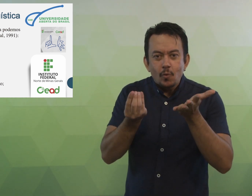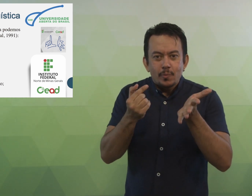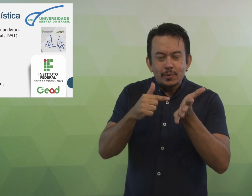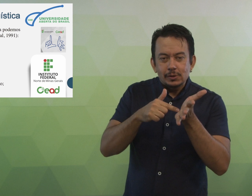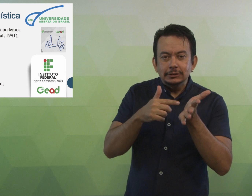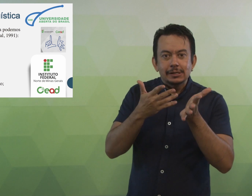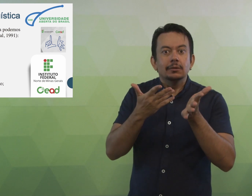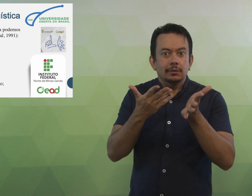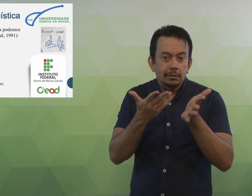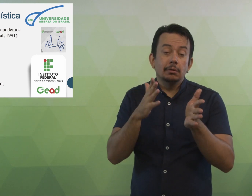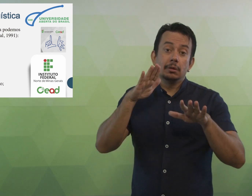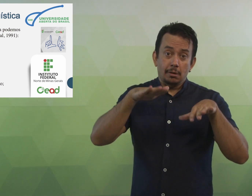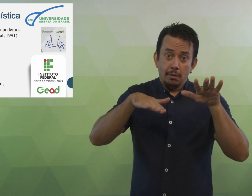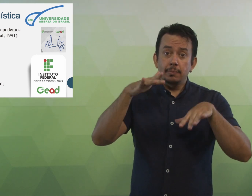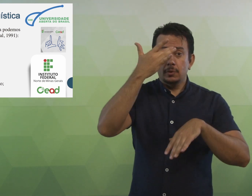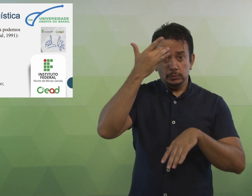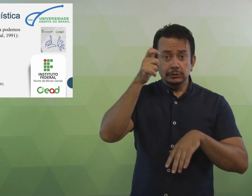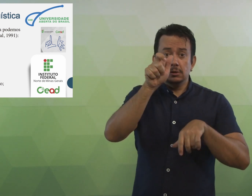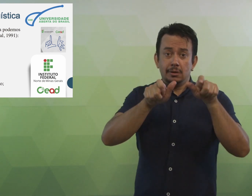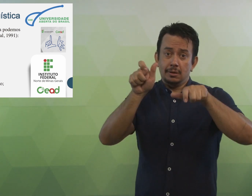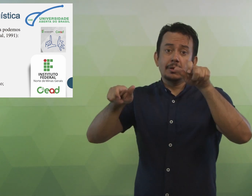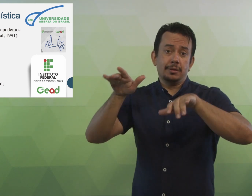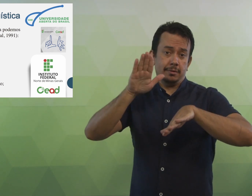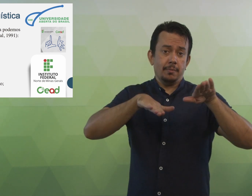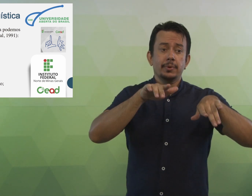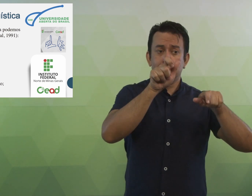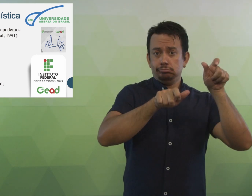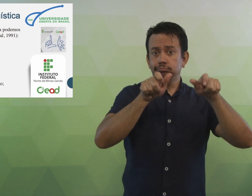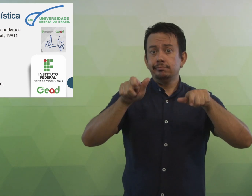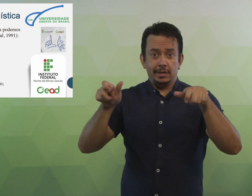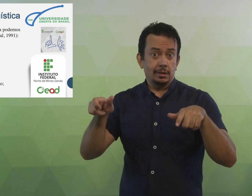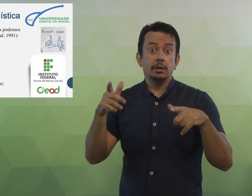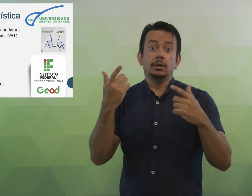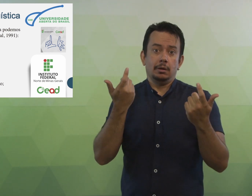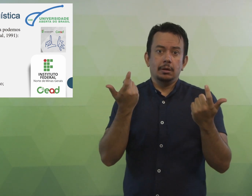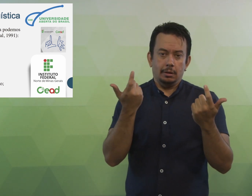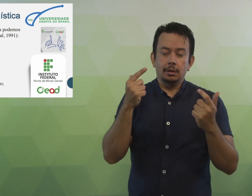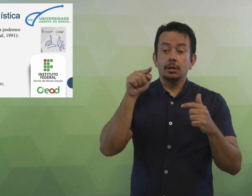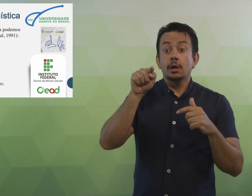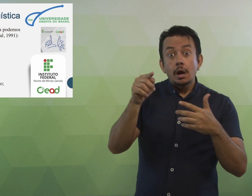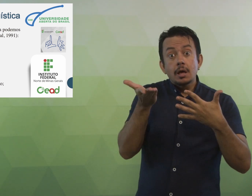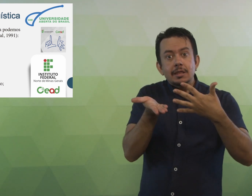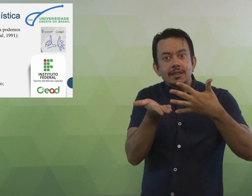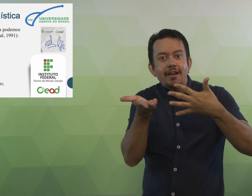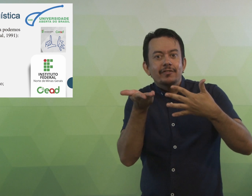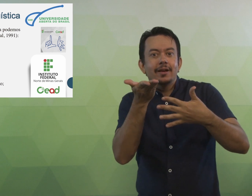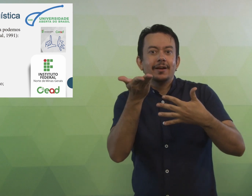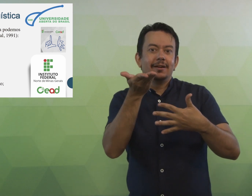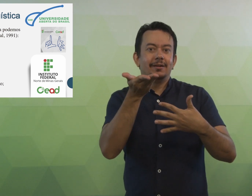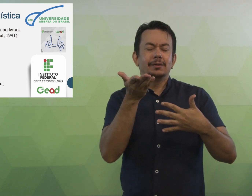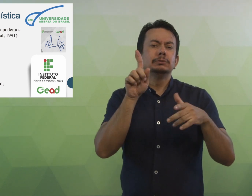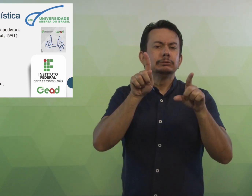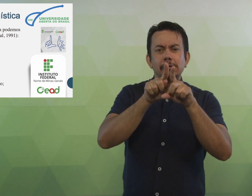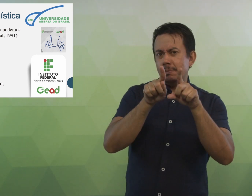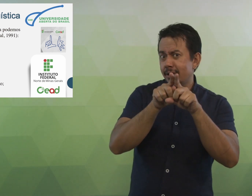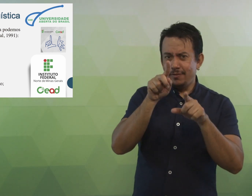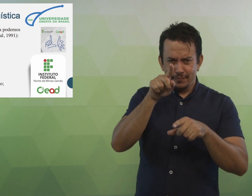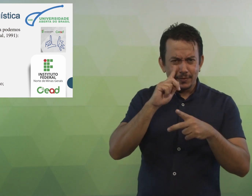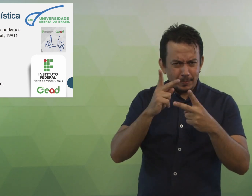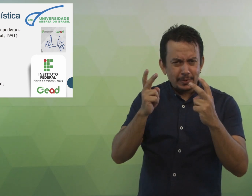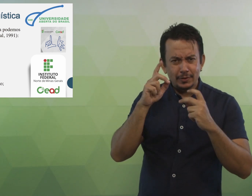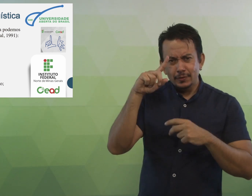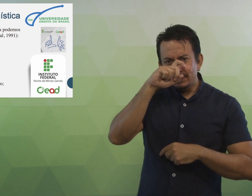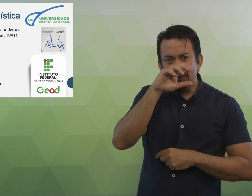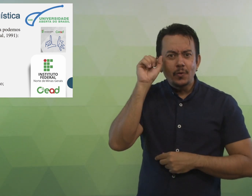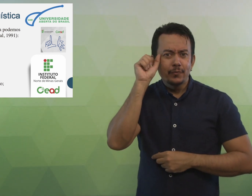têm uma dificuldade maior, vai travando, vai com mais dificuldades, varia de pessoa para pessoa, tá? Mas então aí você